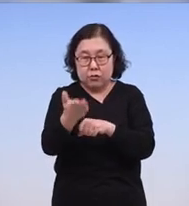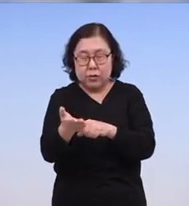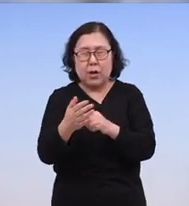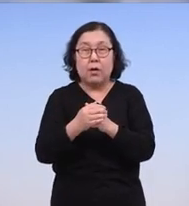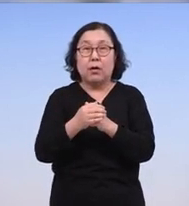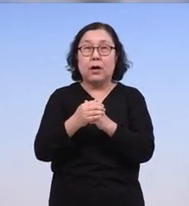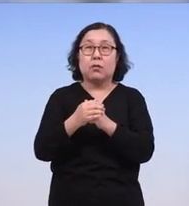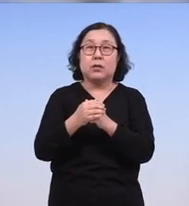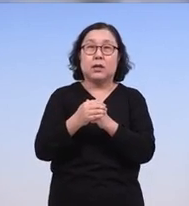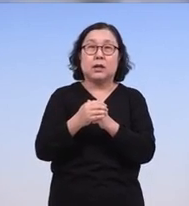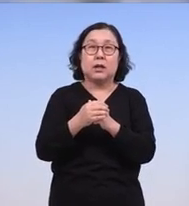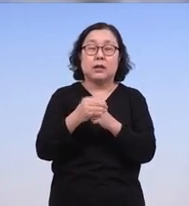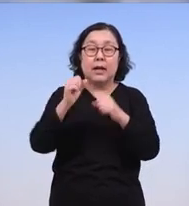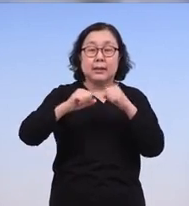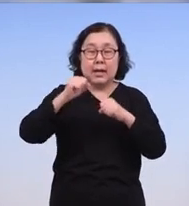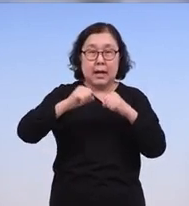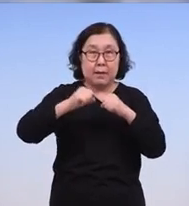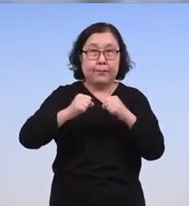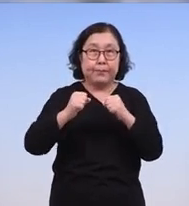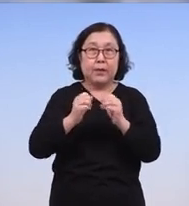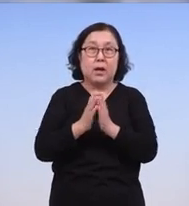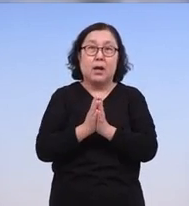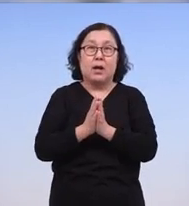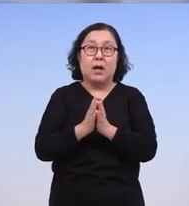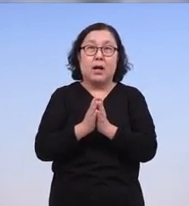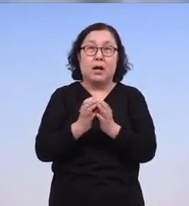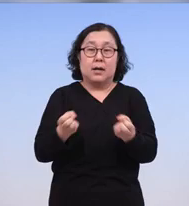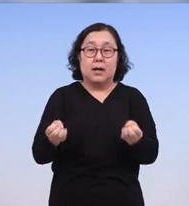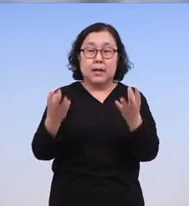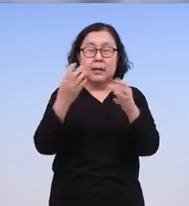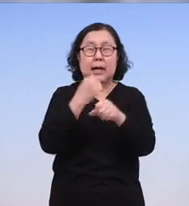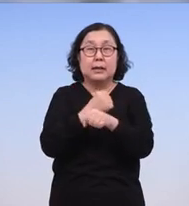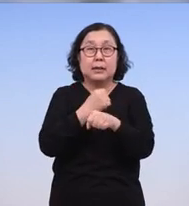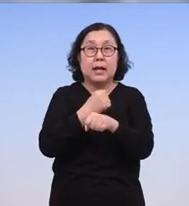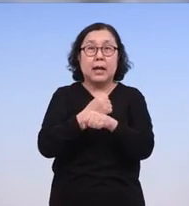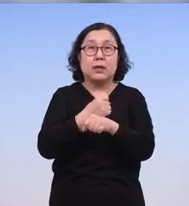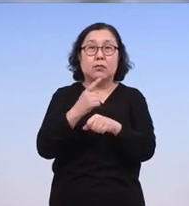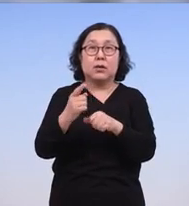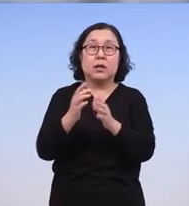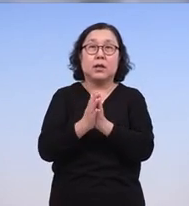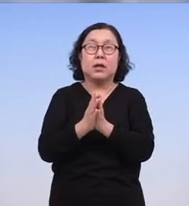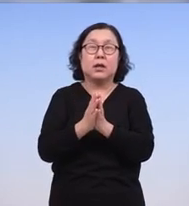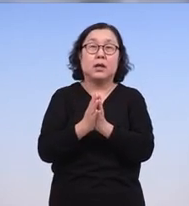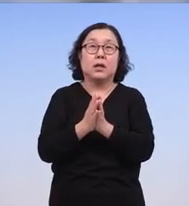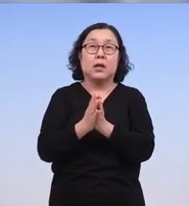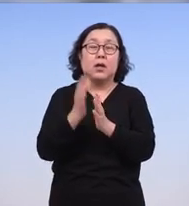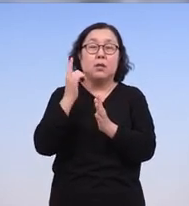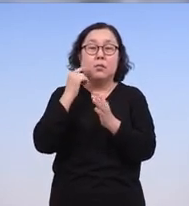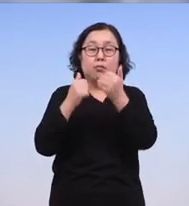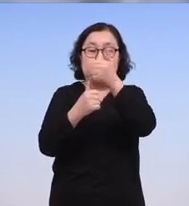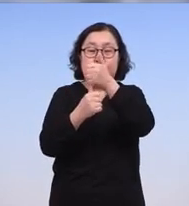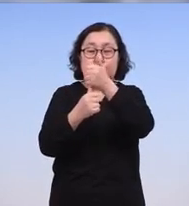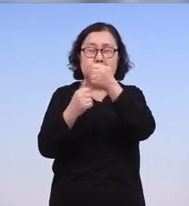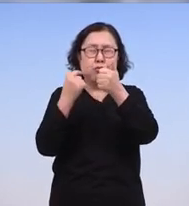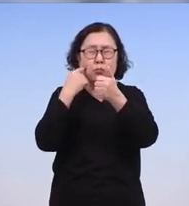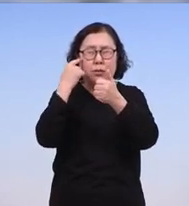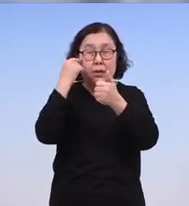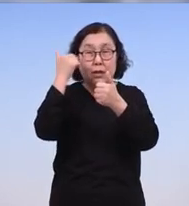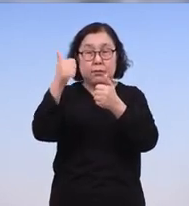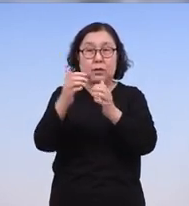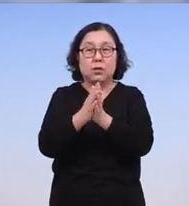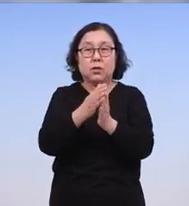이제 선물하기로 그런 행사를 진행했더니 지금 우리 교역자실은요 막 기쁨의